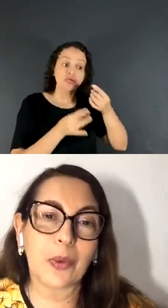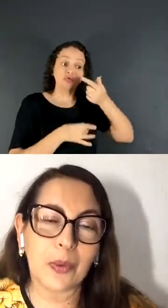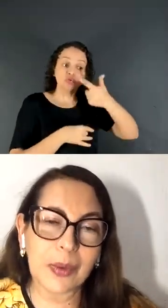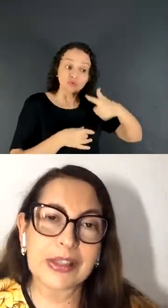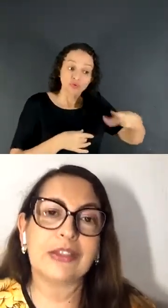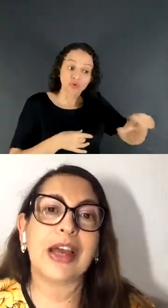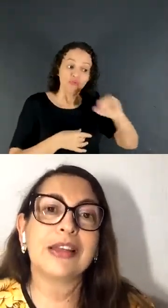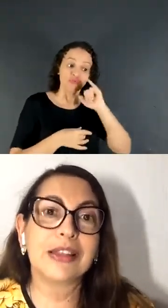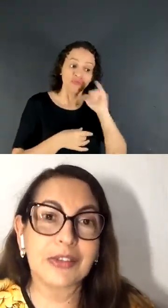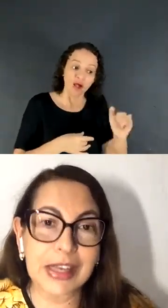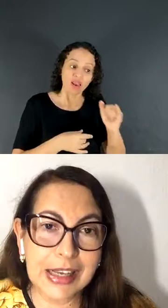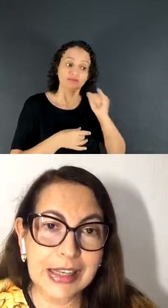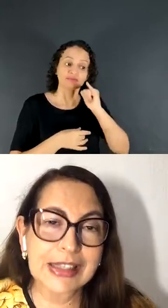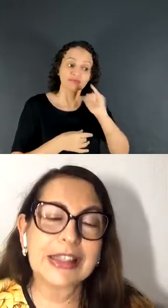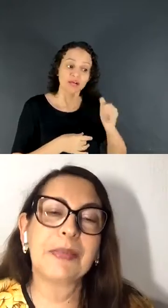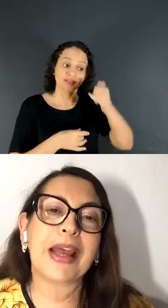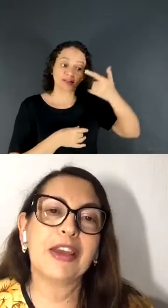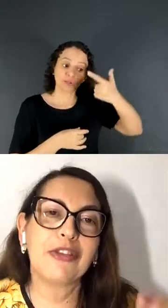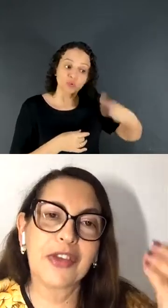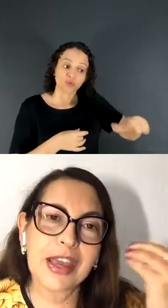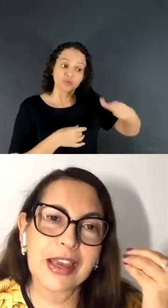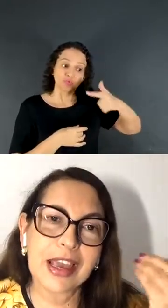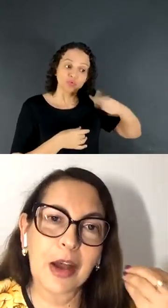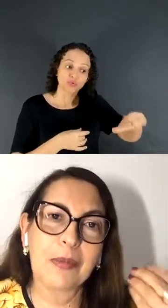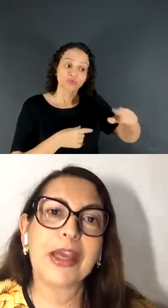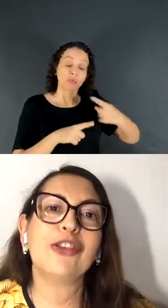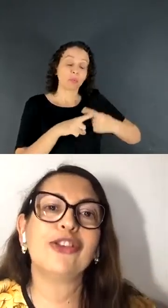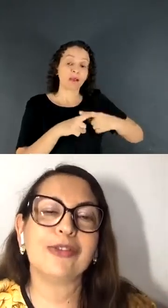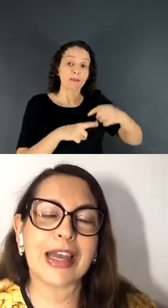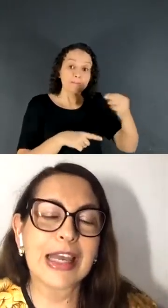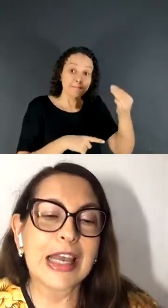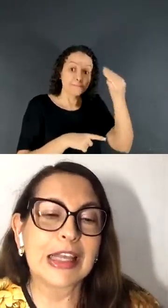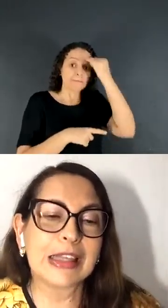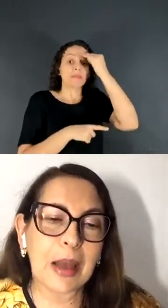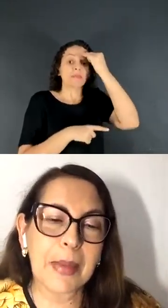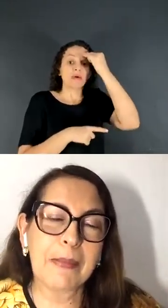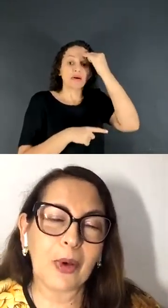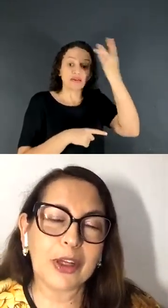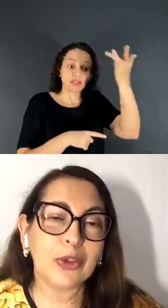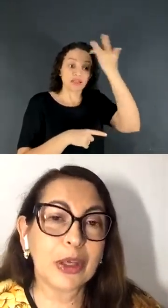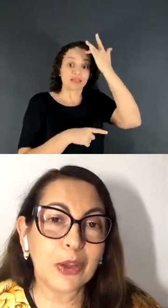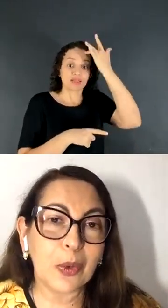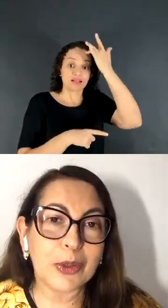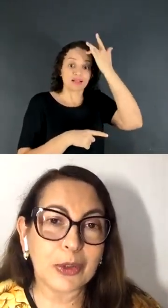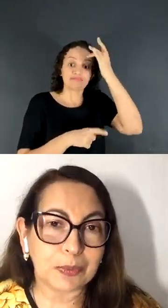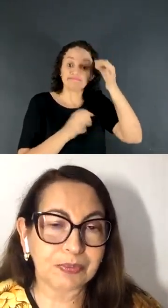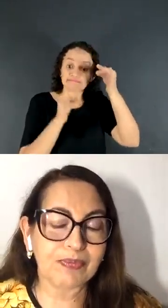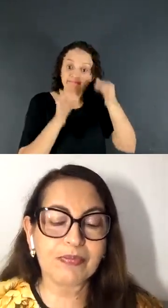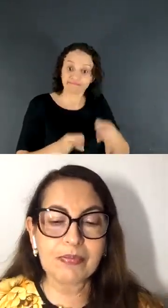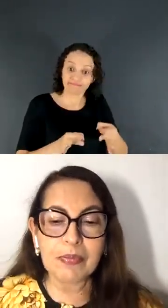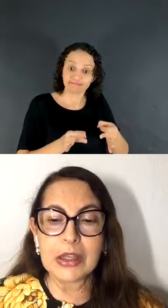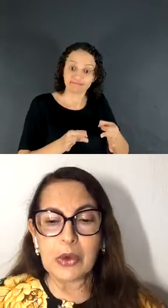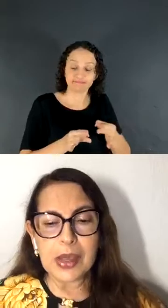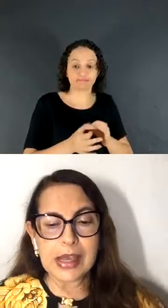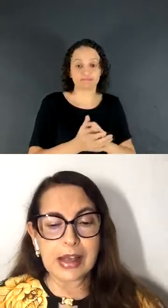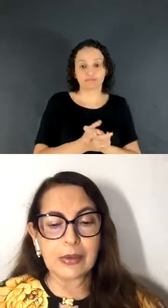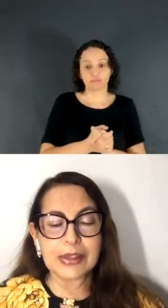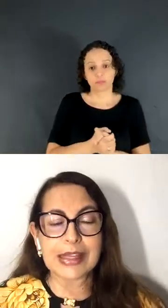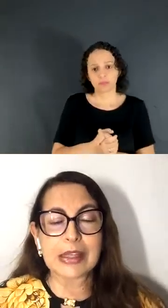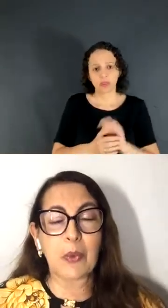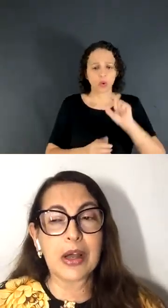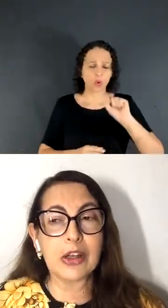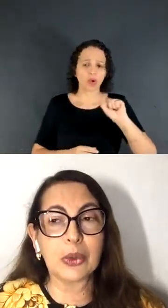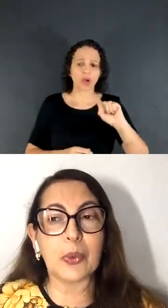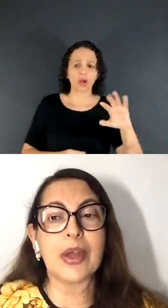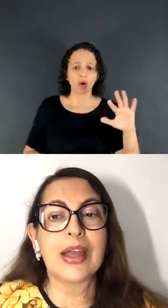várias coisas, várias vezes, para que fique realmente, né, na memória do idoso. E o que, que